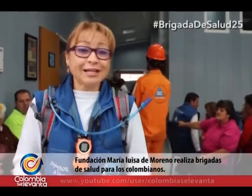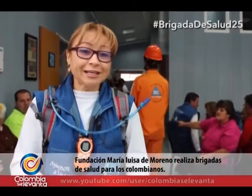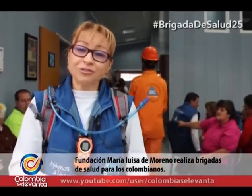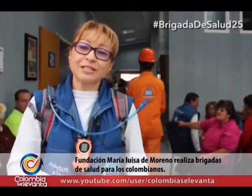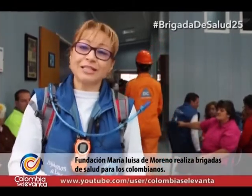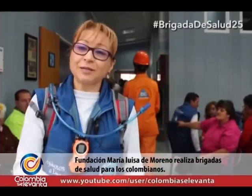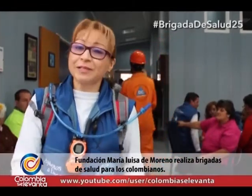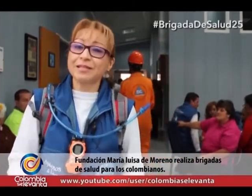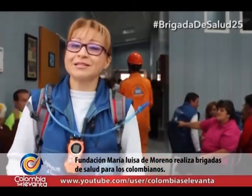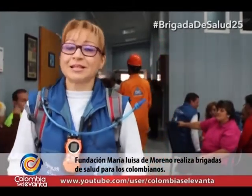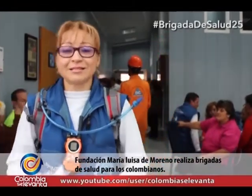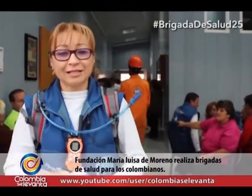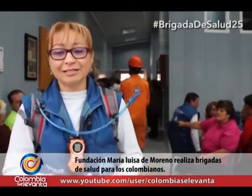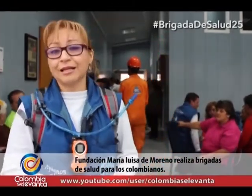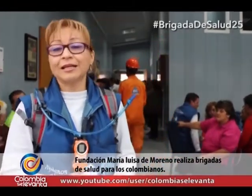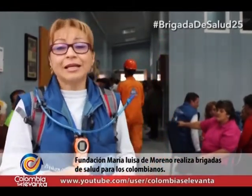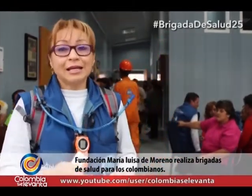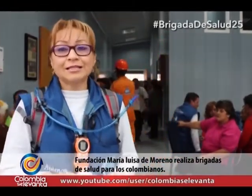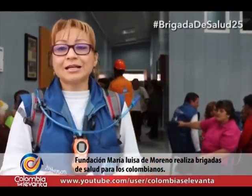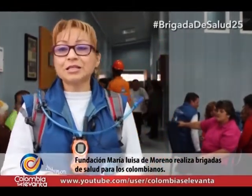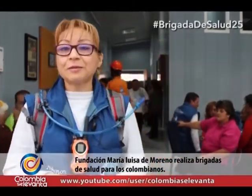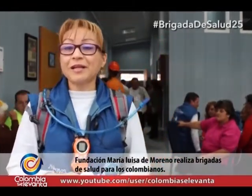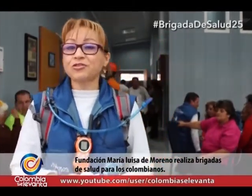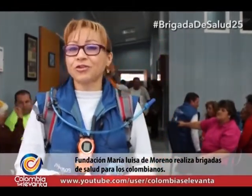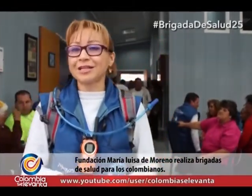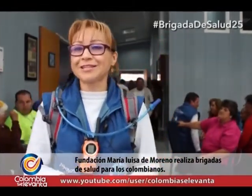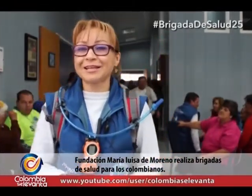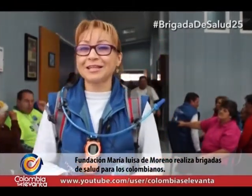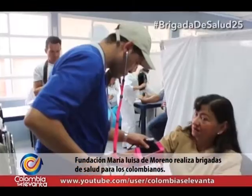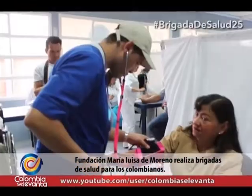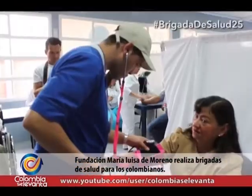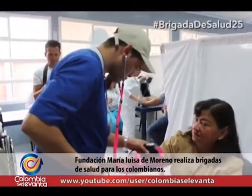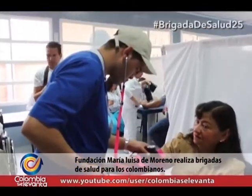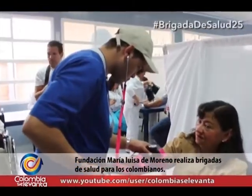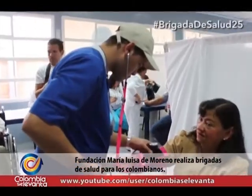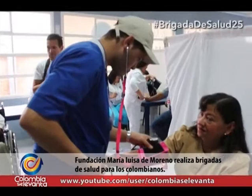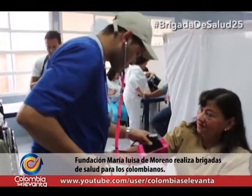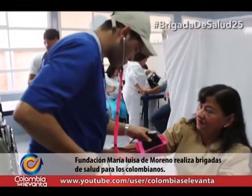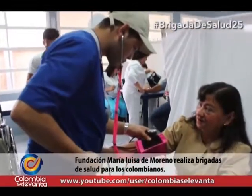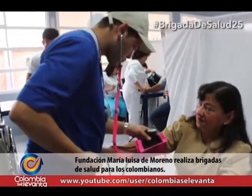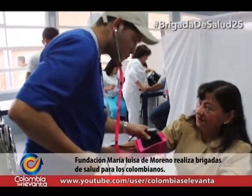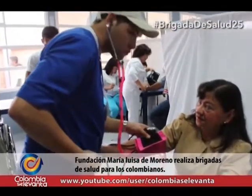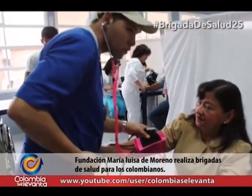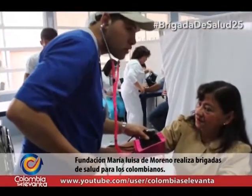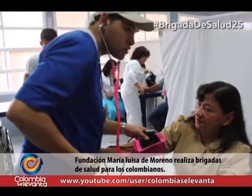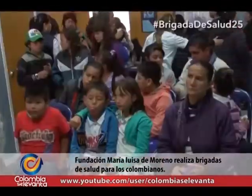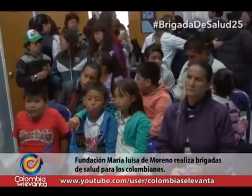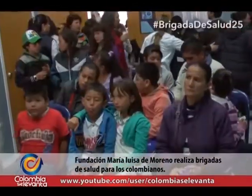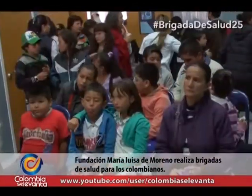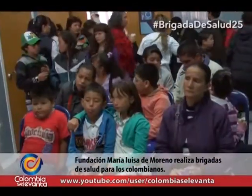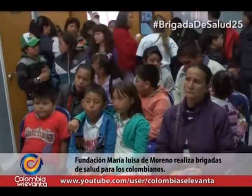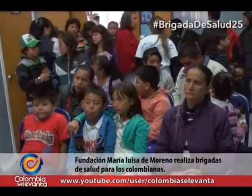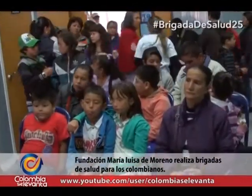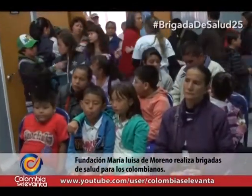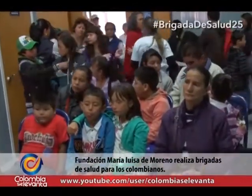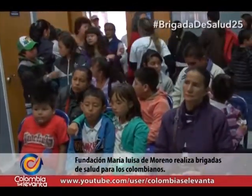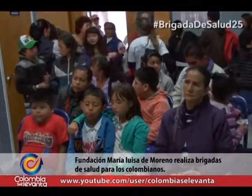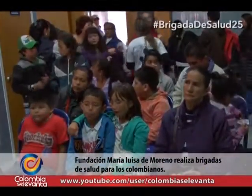están aquí los intérpretes, están estas personas que también están muy felices recibiendo las atenciones, niños, adultos,